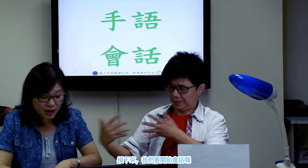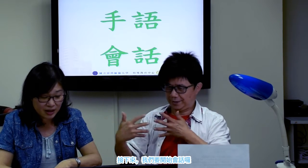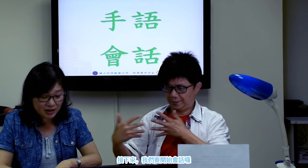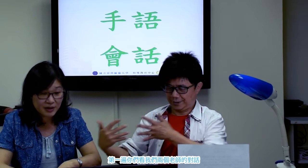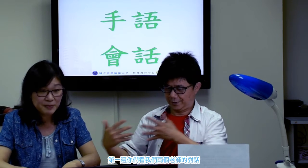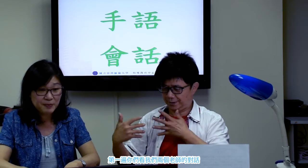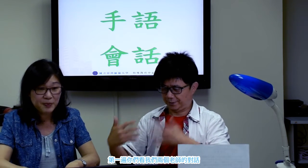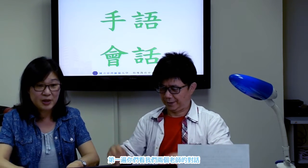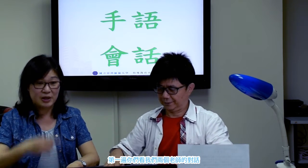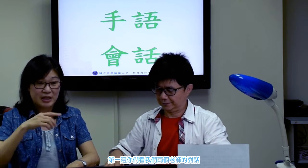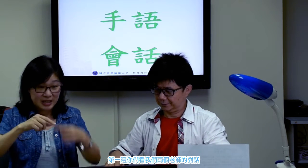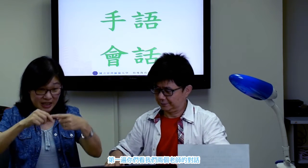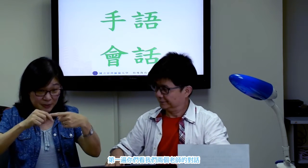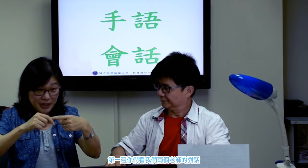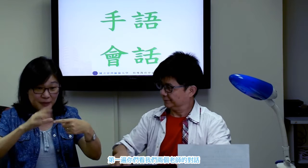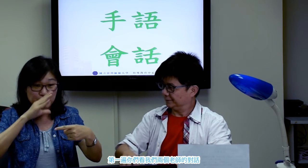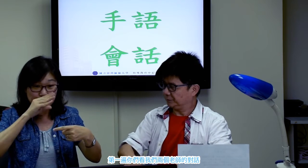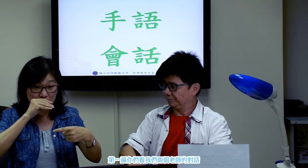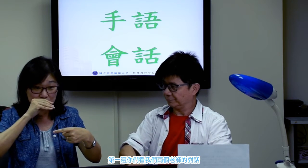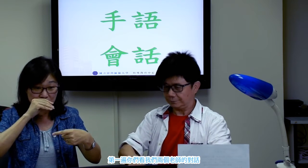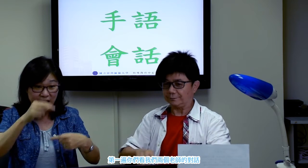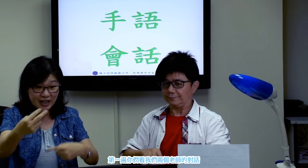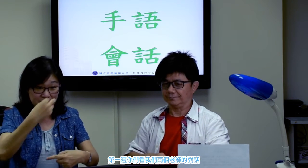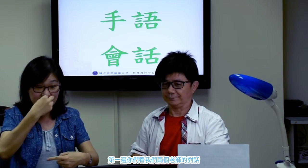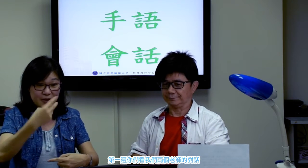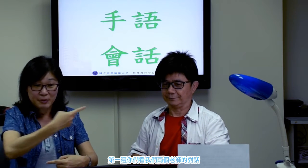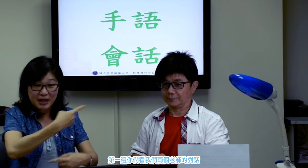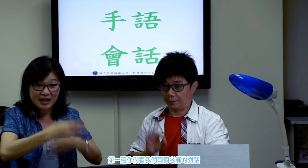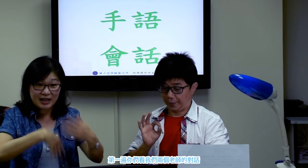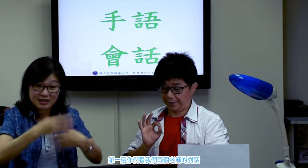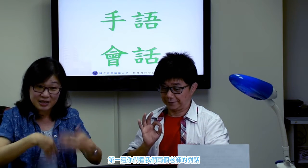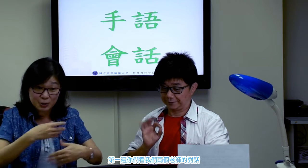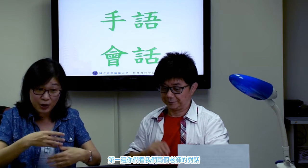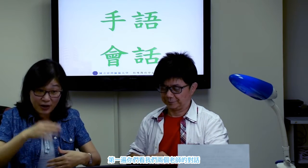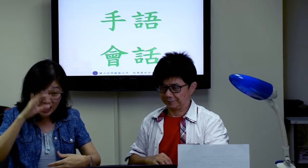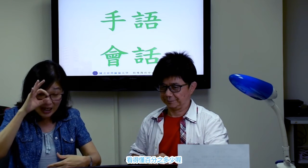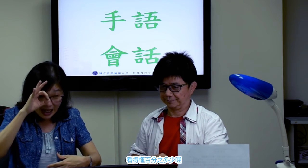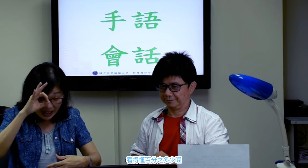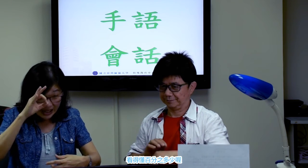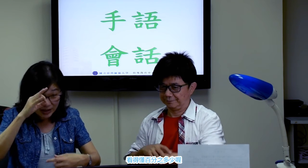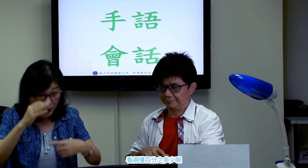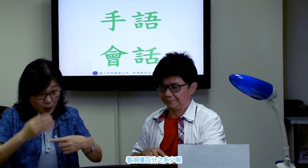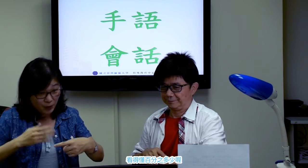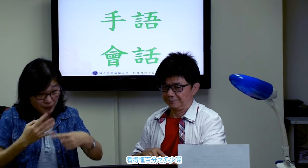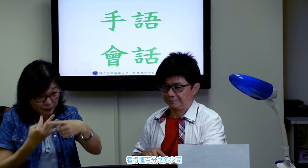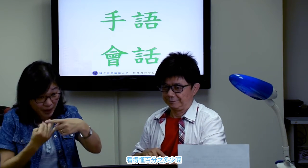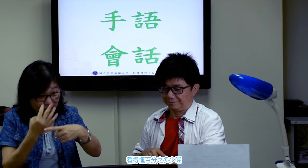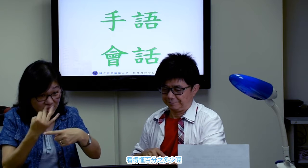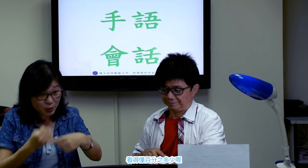咯。第一遍你们不说话，你们看我们两个老师的对话，看得懂百分之多少